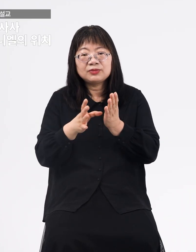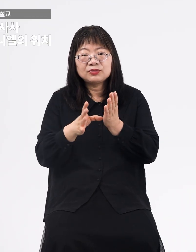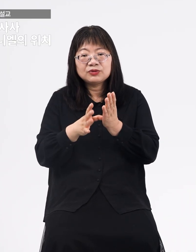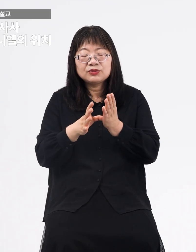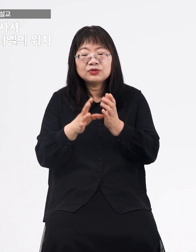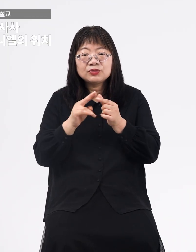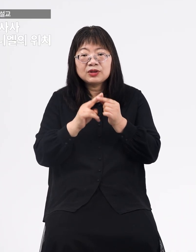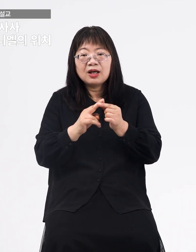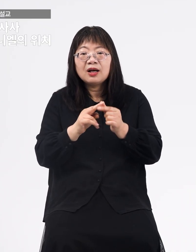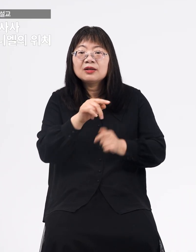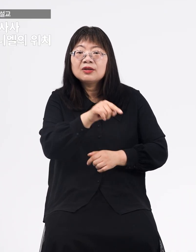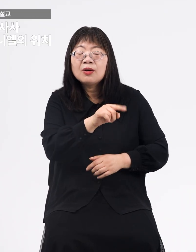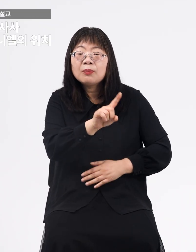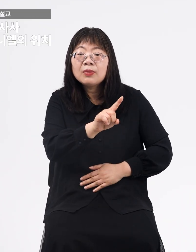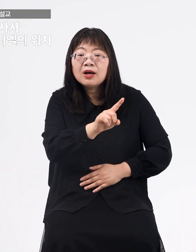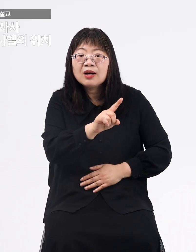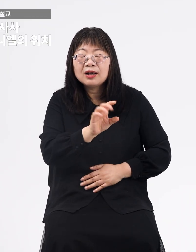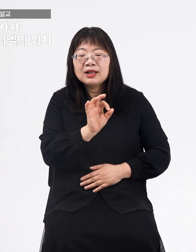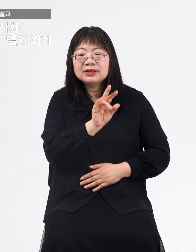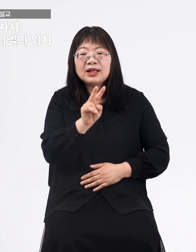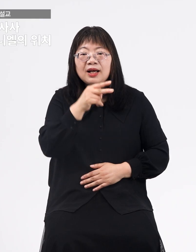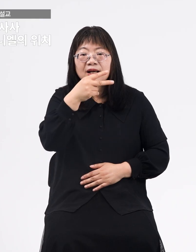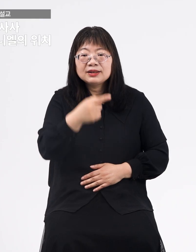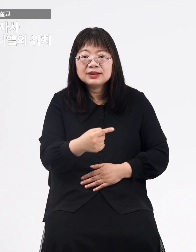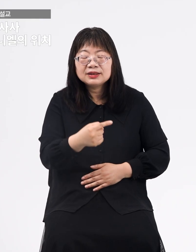사실은 손이란 뜻이 야드